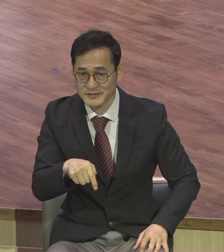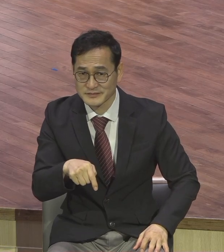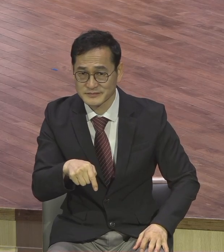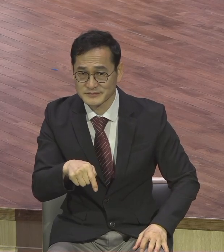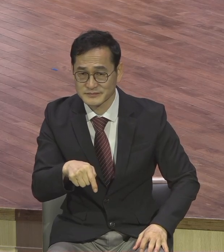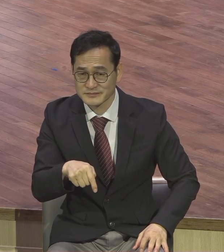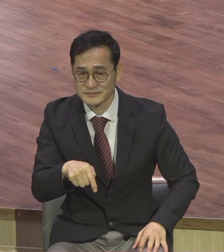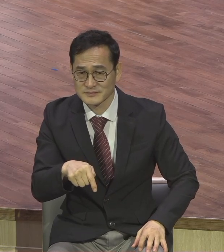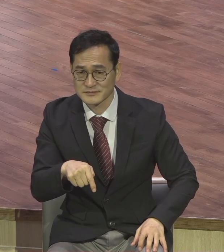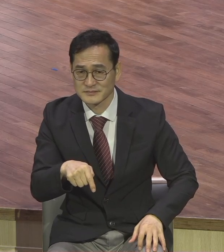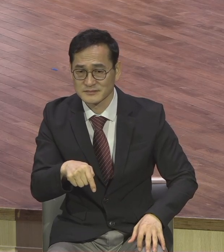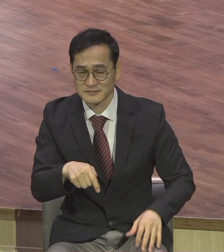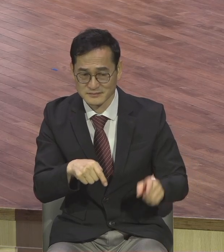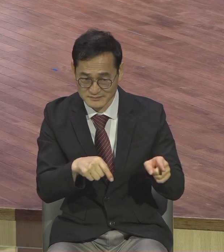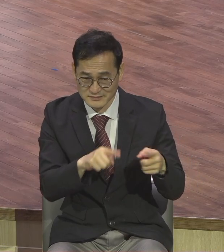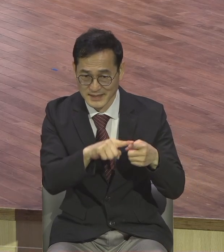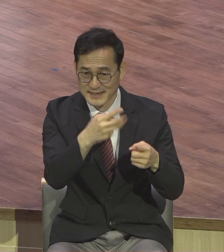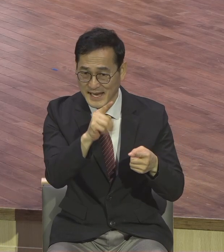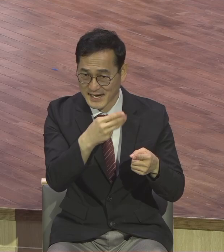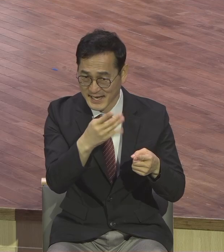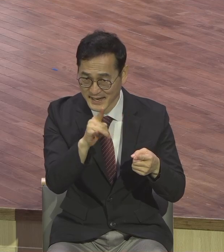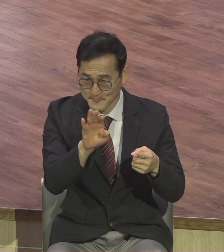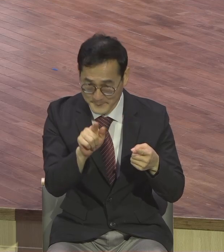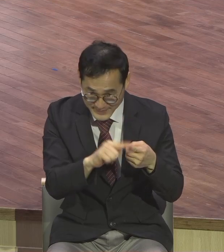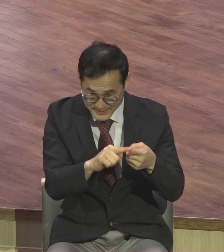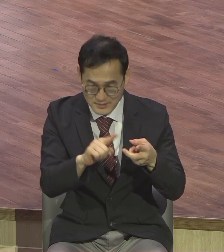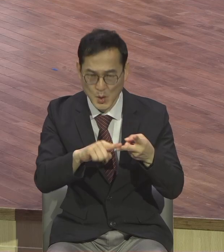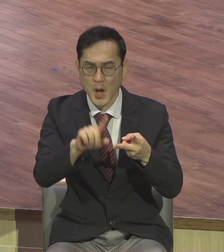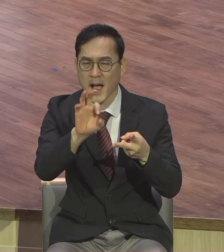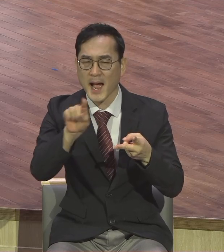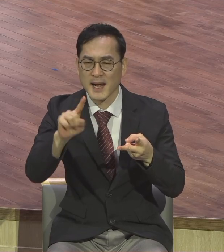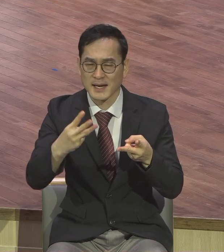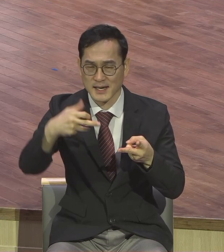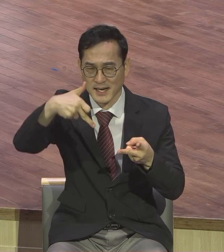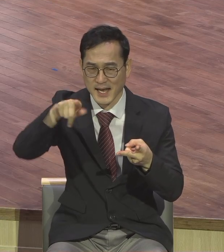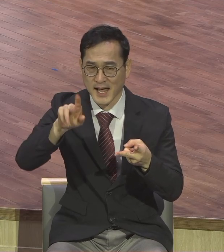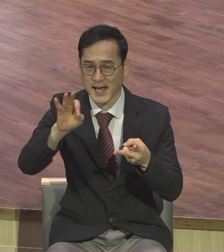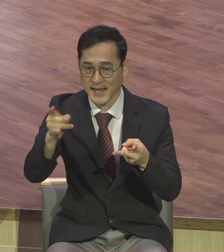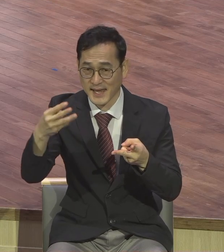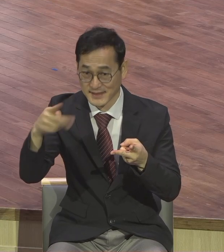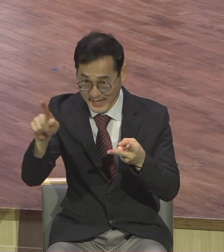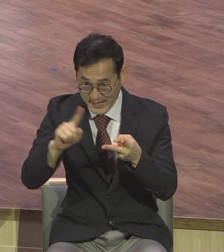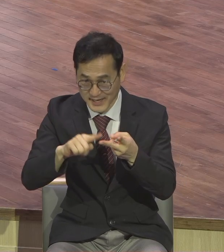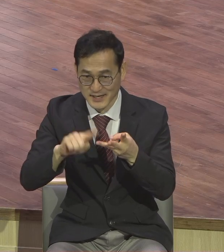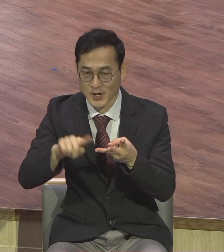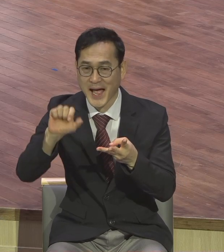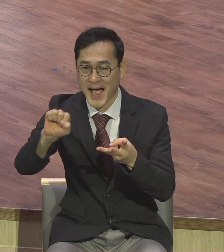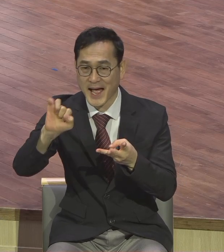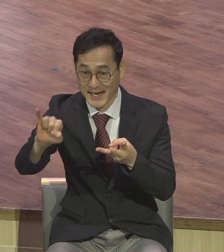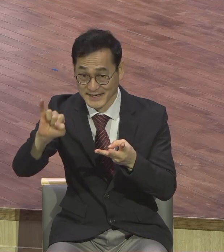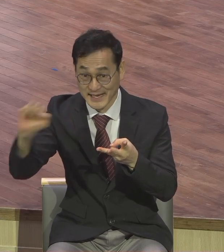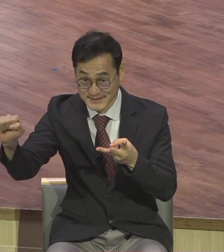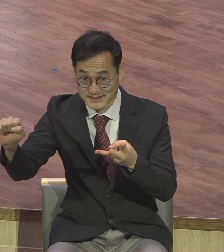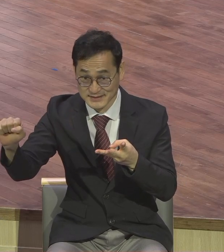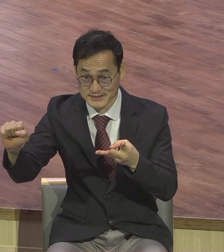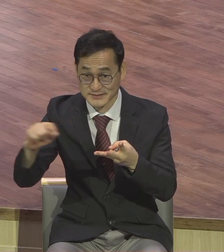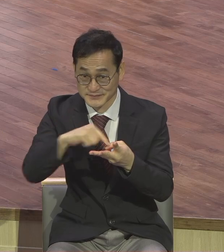알카에다 또 IS 이런 이슬람 테러 단체들이 지금 쫙